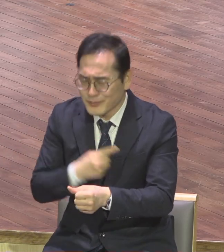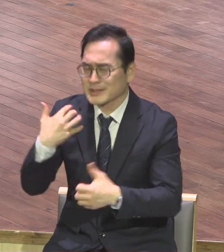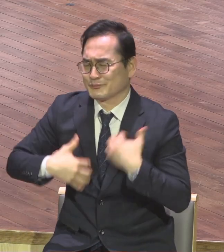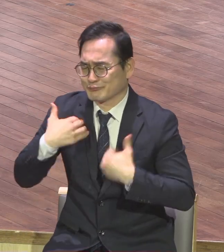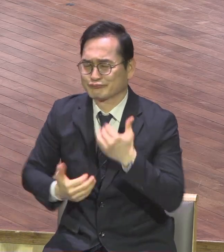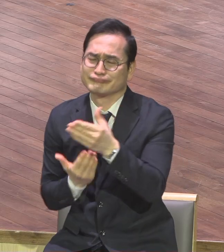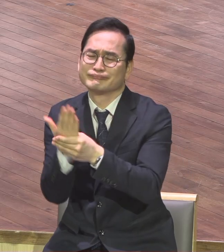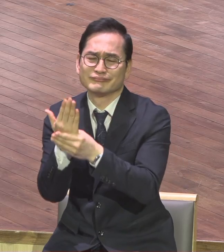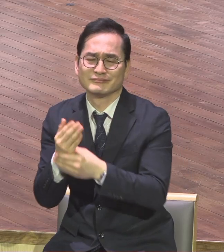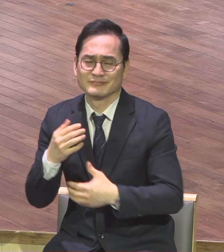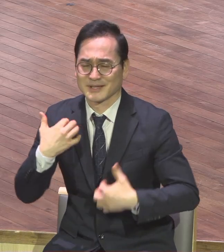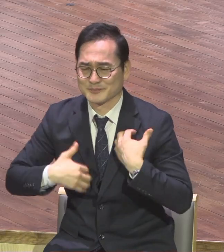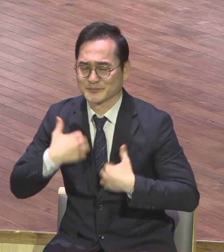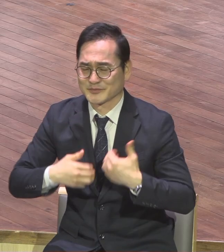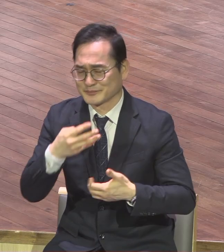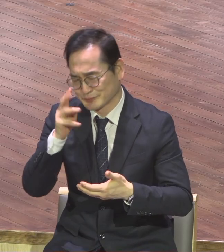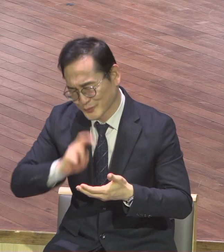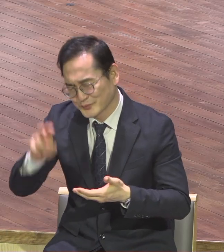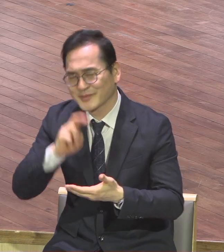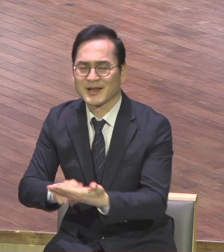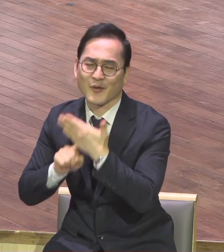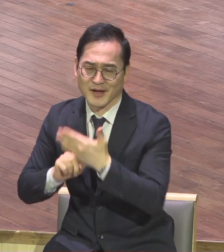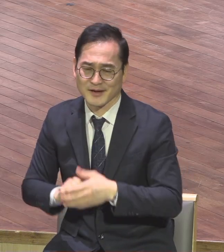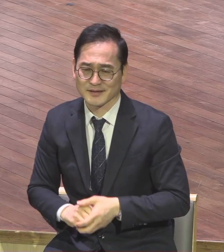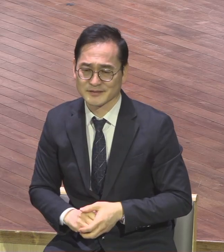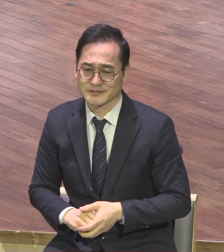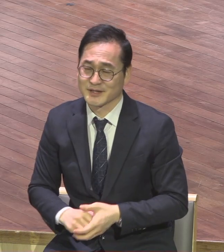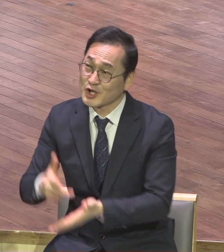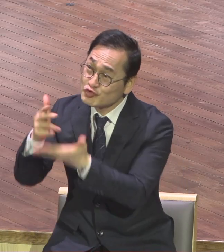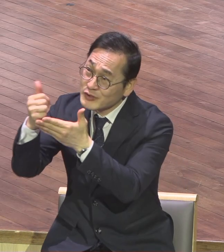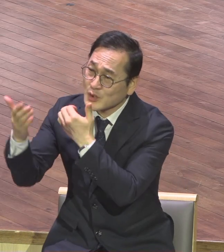주께서 내 팔을 움직이는데.